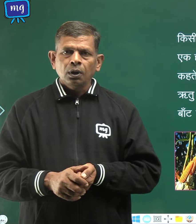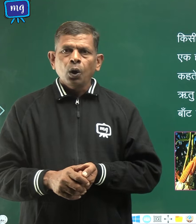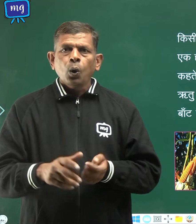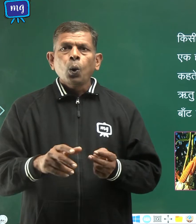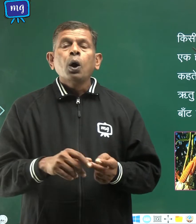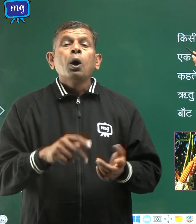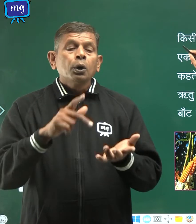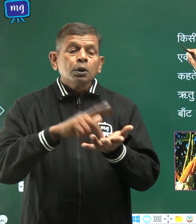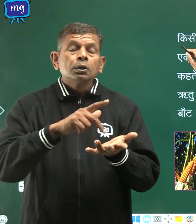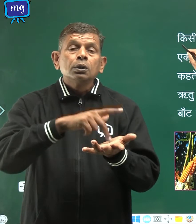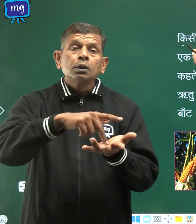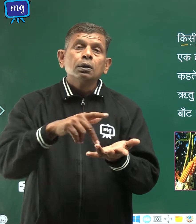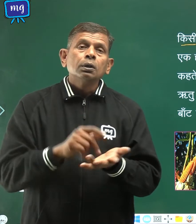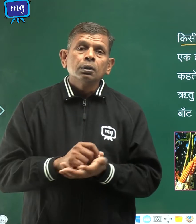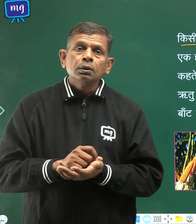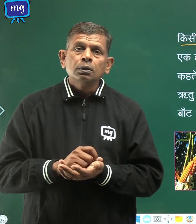किसी स्थान पर